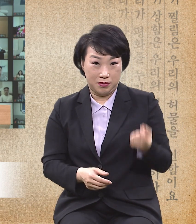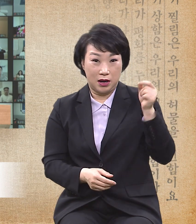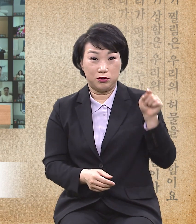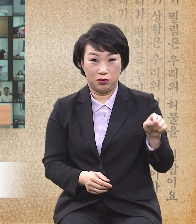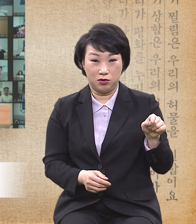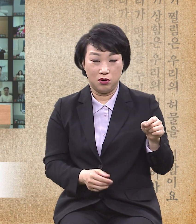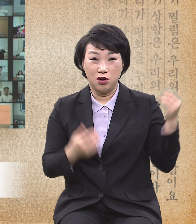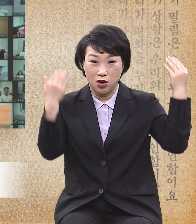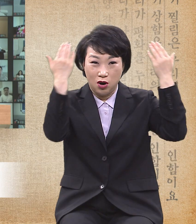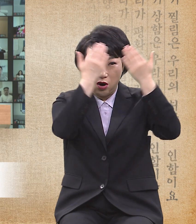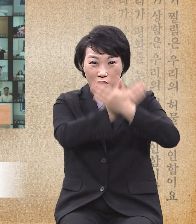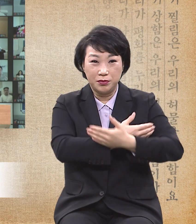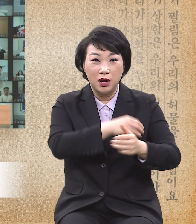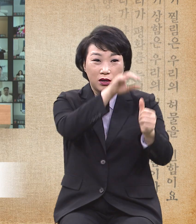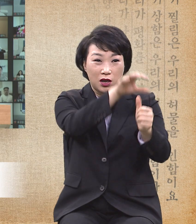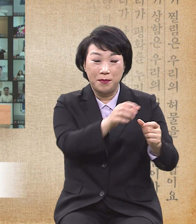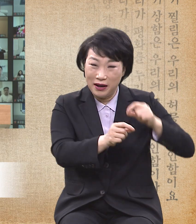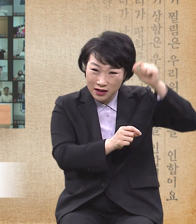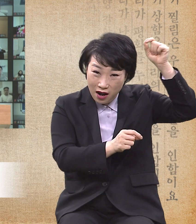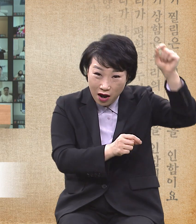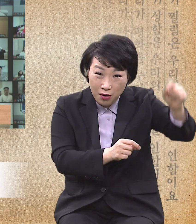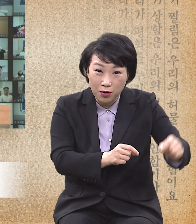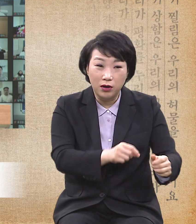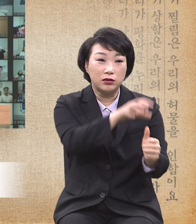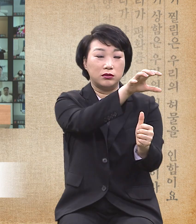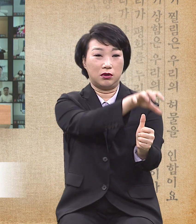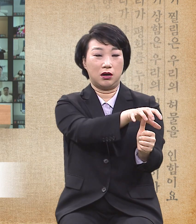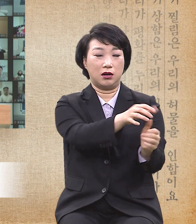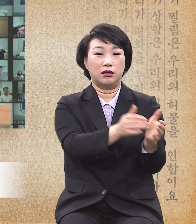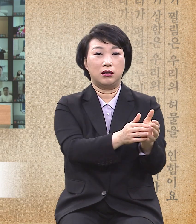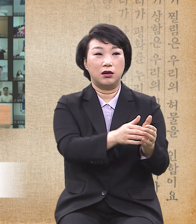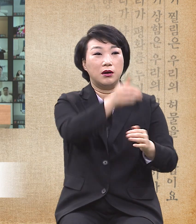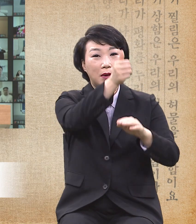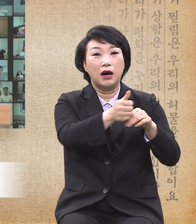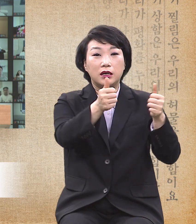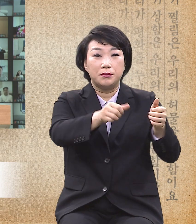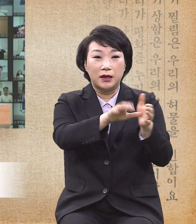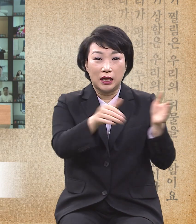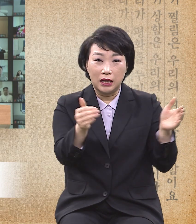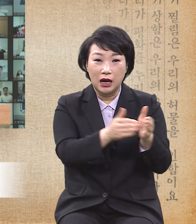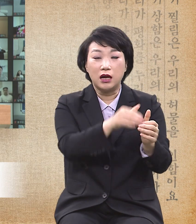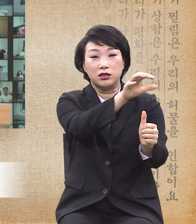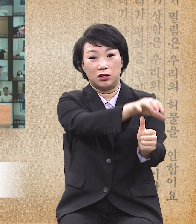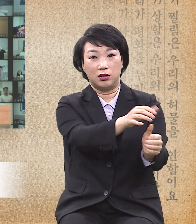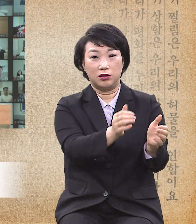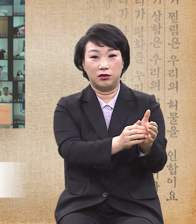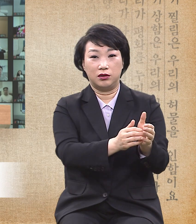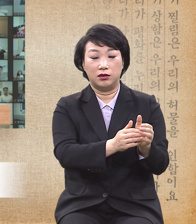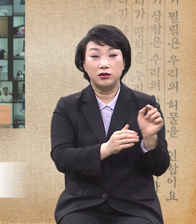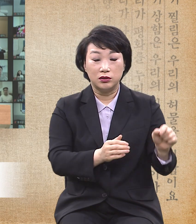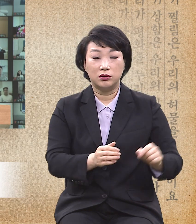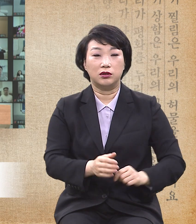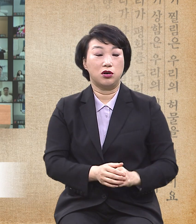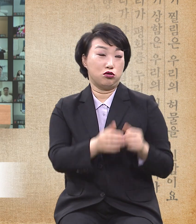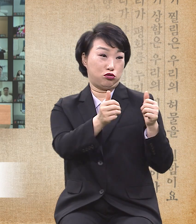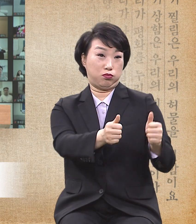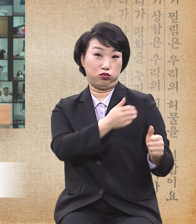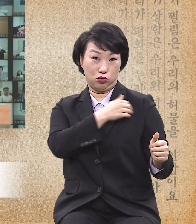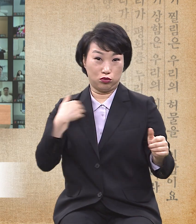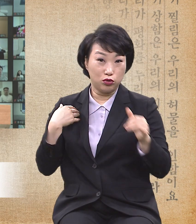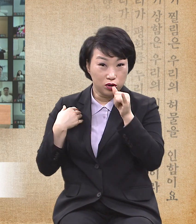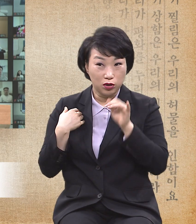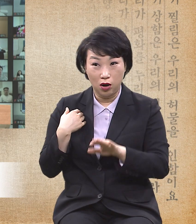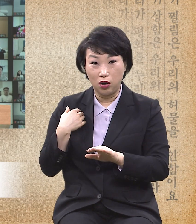당장에 흑암이 영원한 결박으로 큰 날의 심판 때까지 가두시고 능히